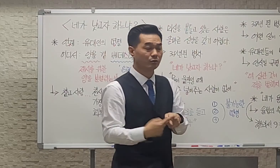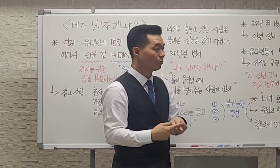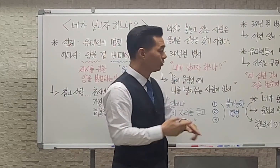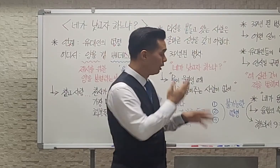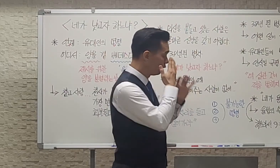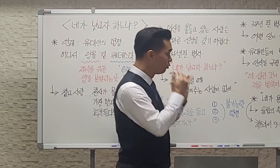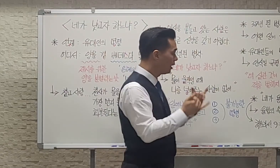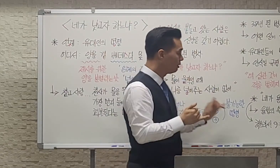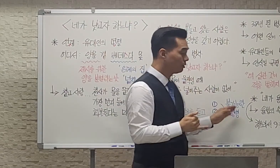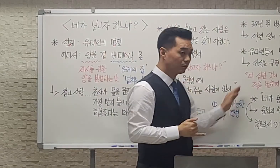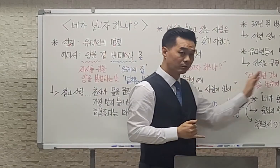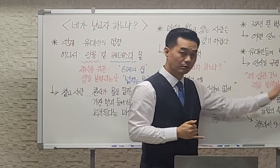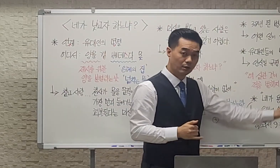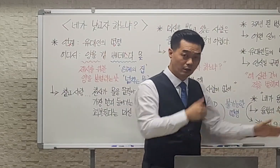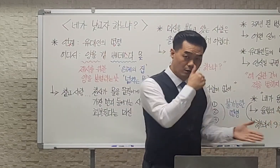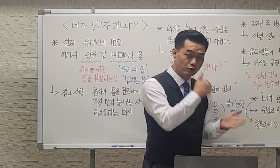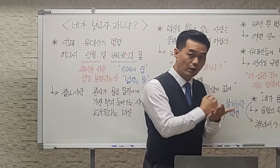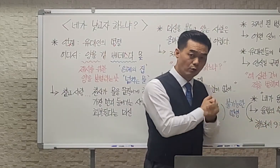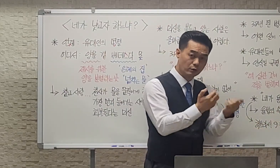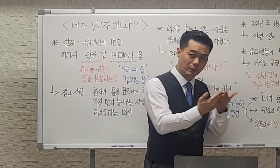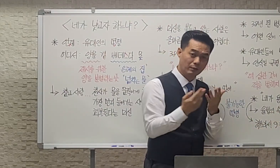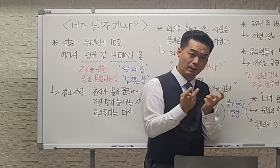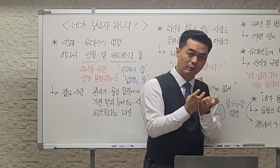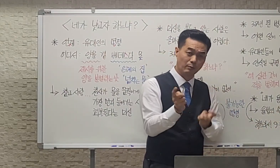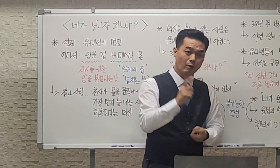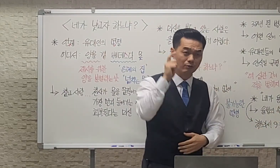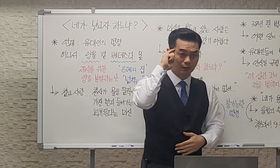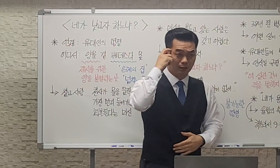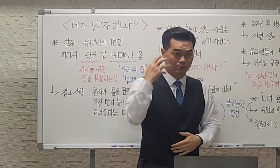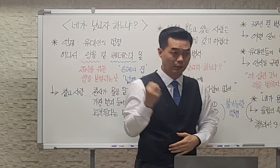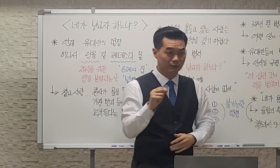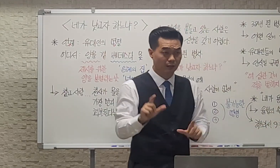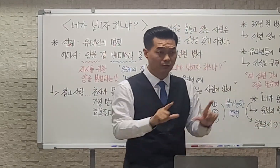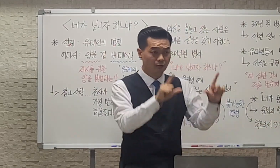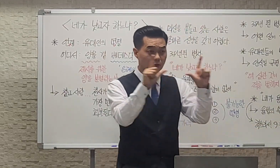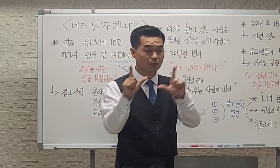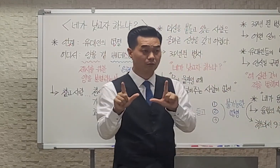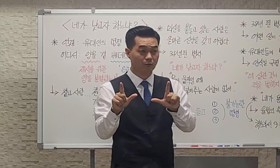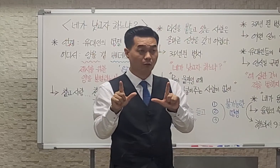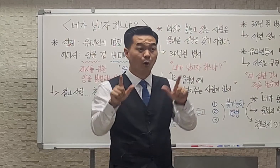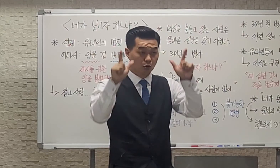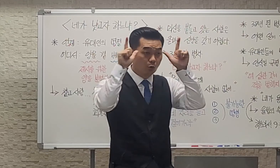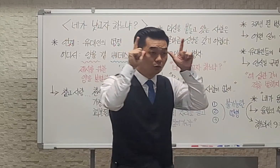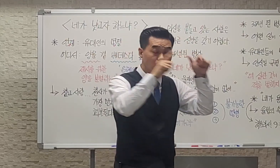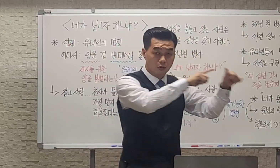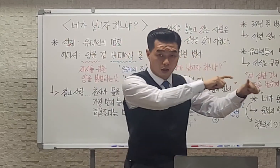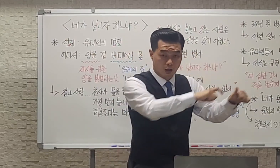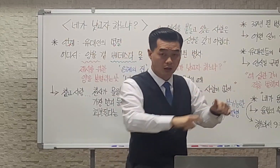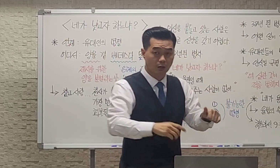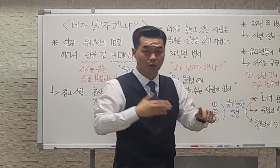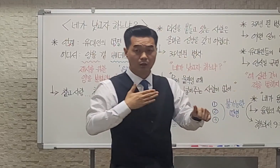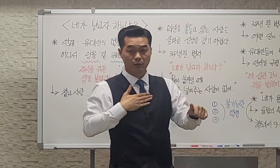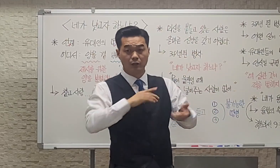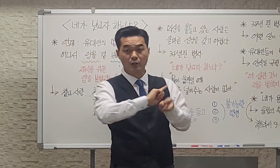마찬가지로 유대인들은 죄 용서받는 방법을 뭐라고 생각하고 살았어요? 소를 끌어다가 내